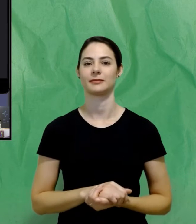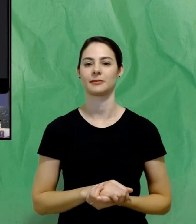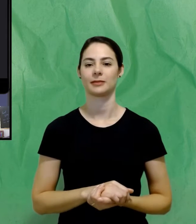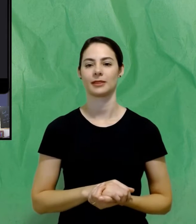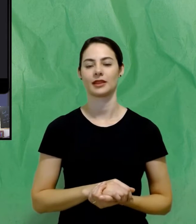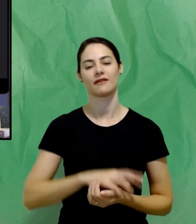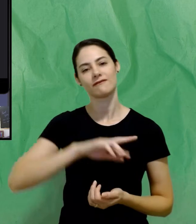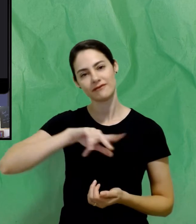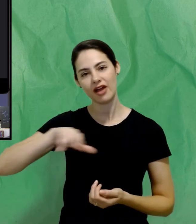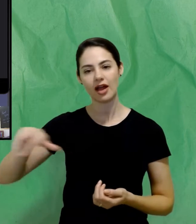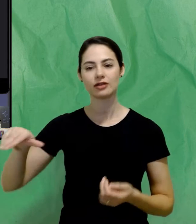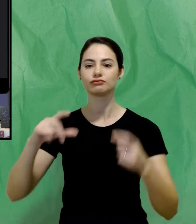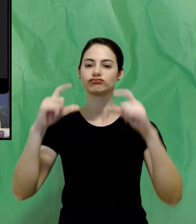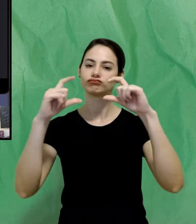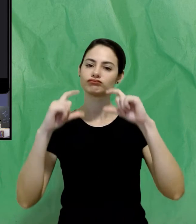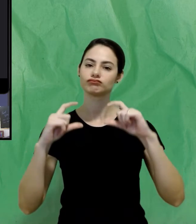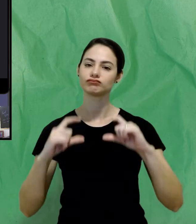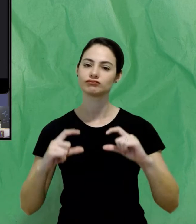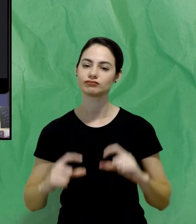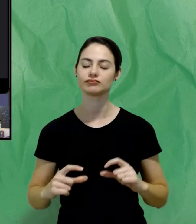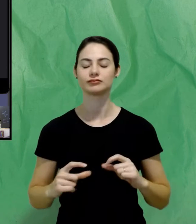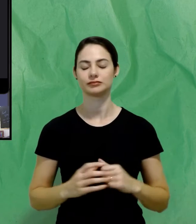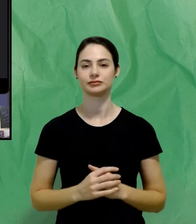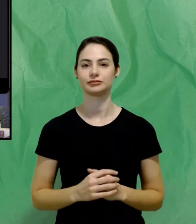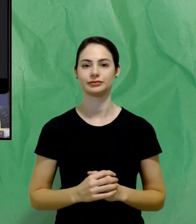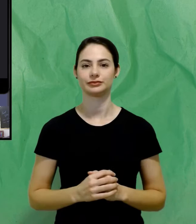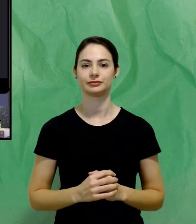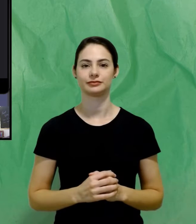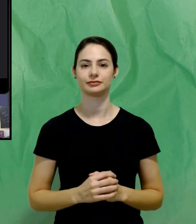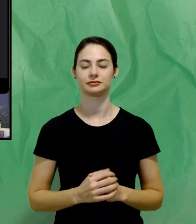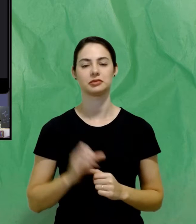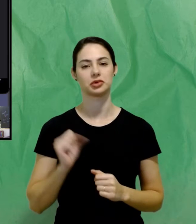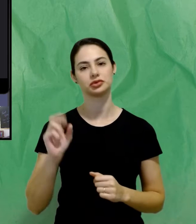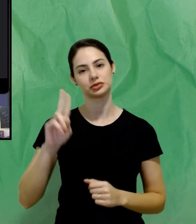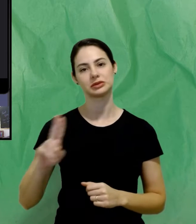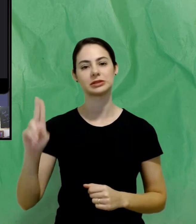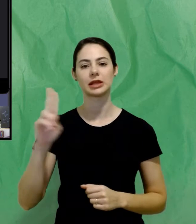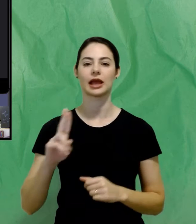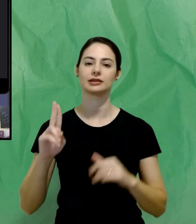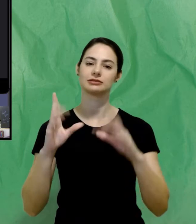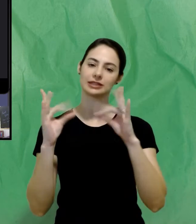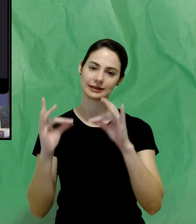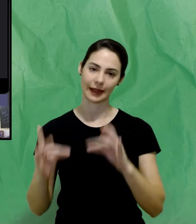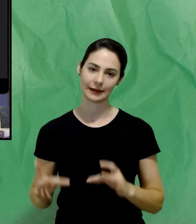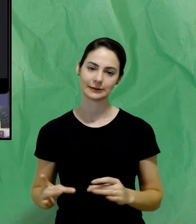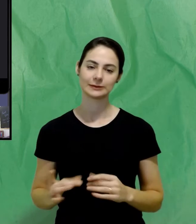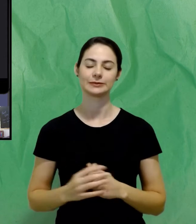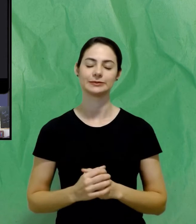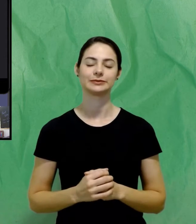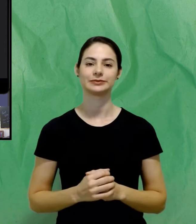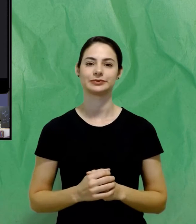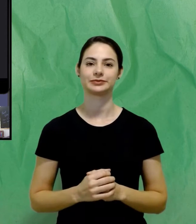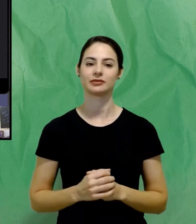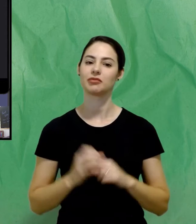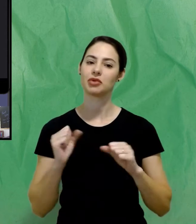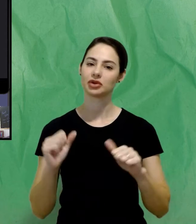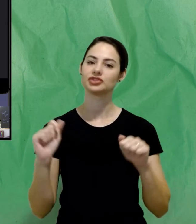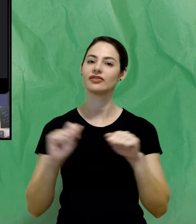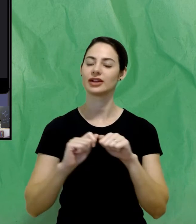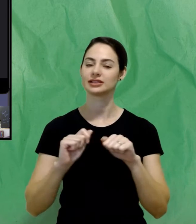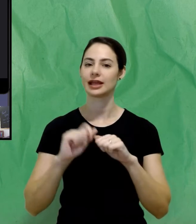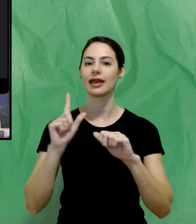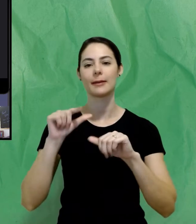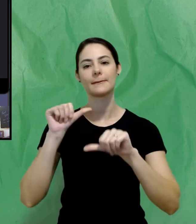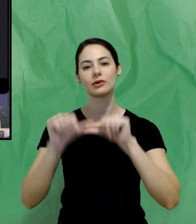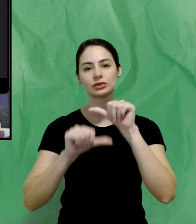vários cardzinhos aqui que a gente pode estar utilizando como detalhe. O que a gente pode fazer aqui também é alterar